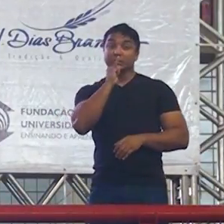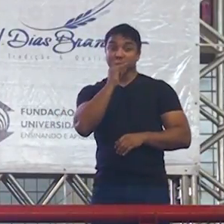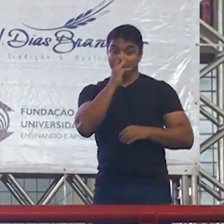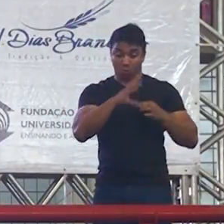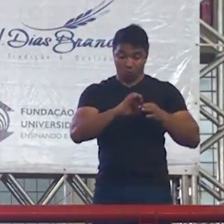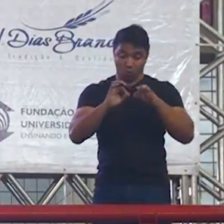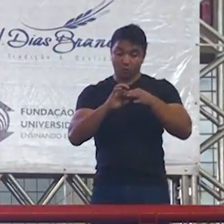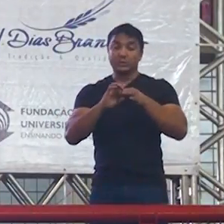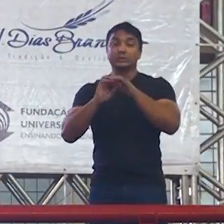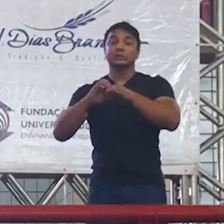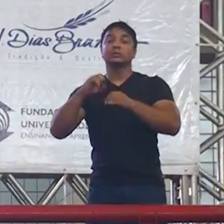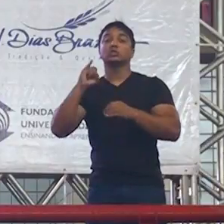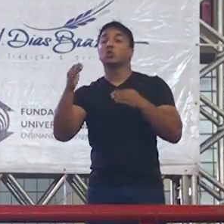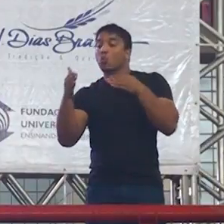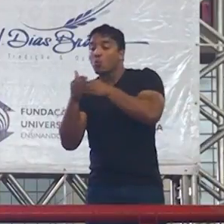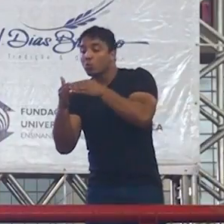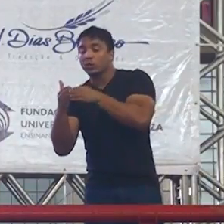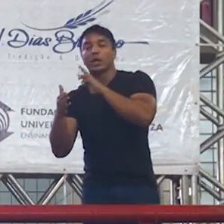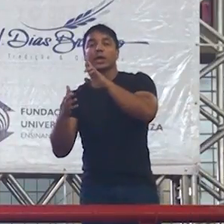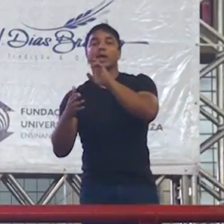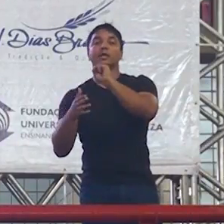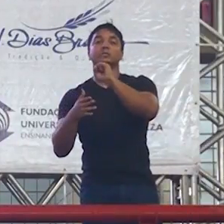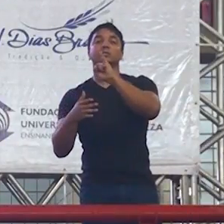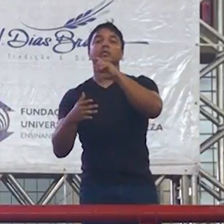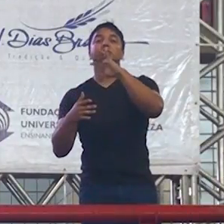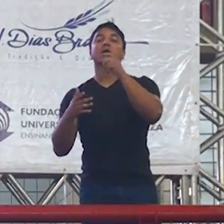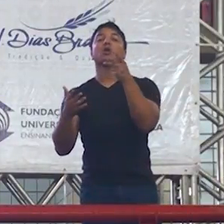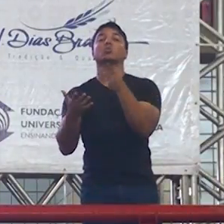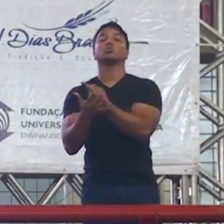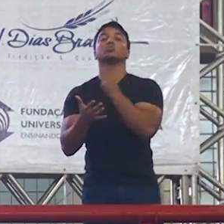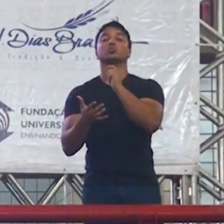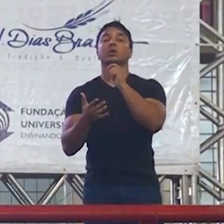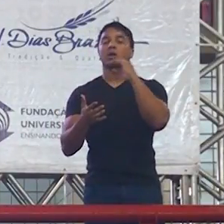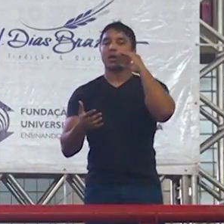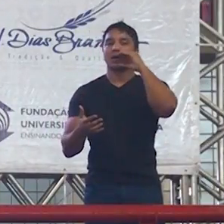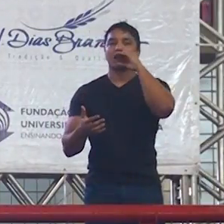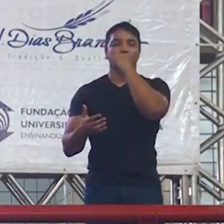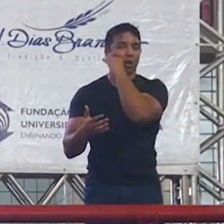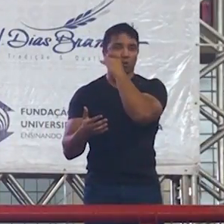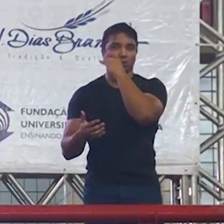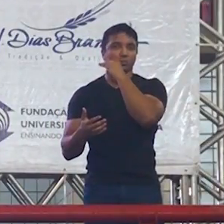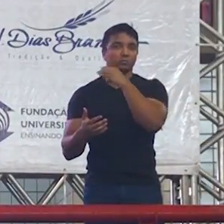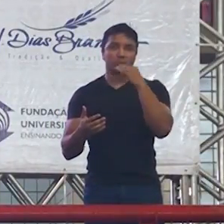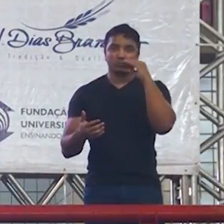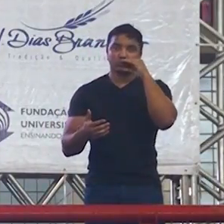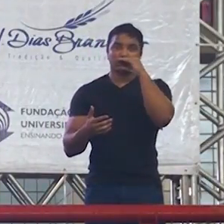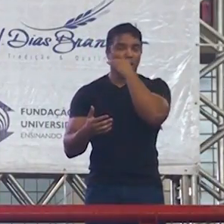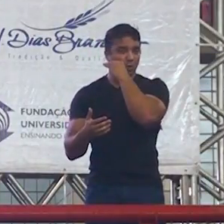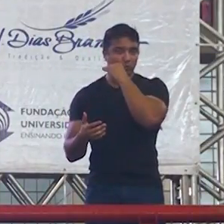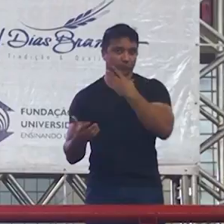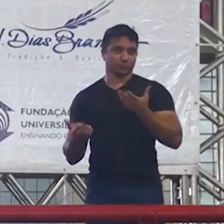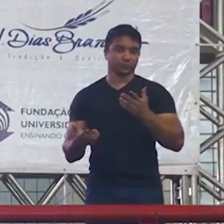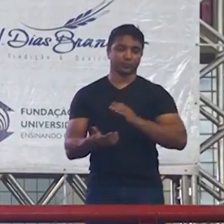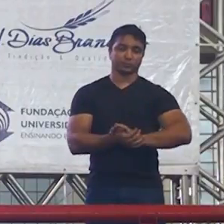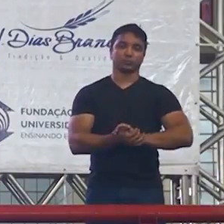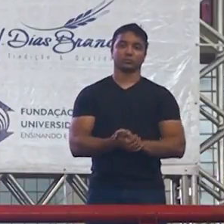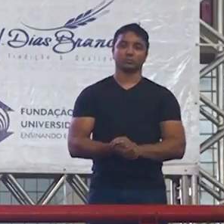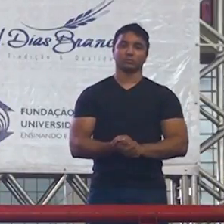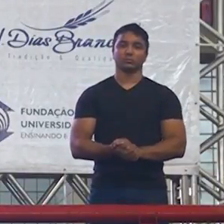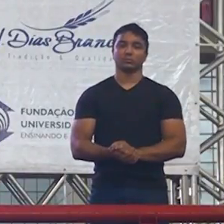corrente elétrica encontra uma resistência, o que é que gera? O que é que gera?